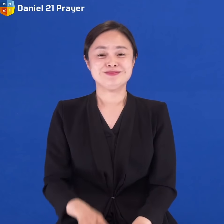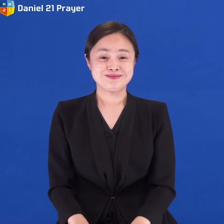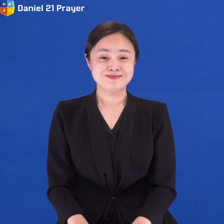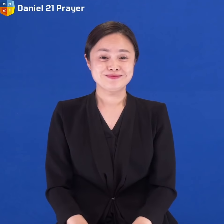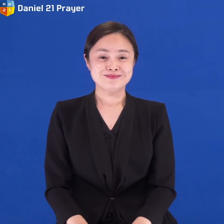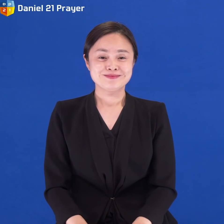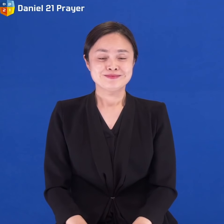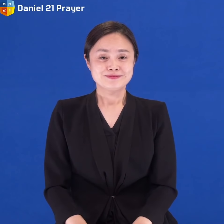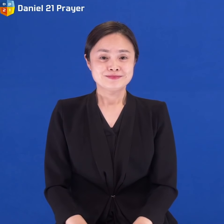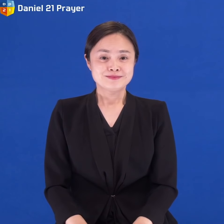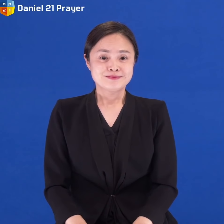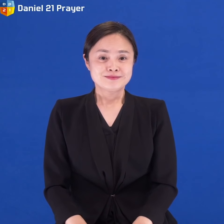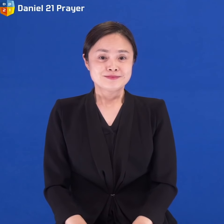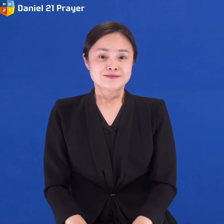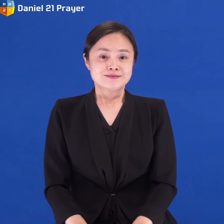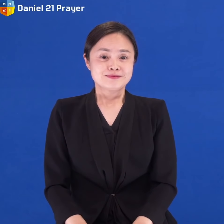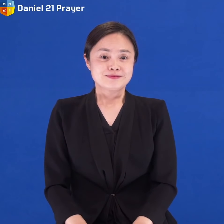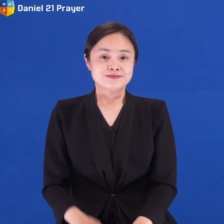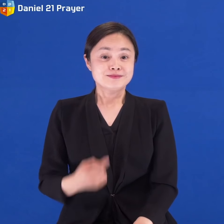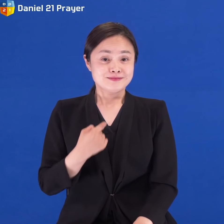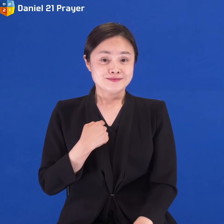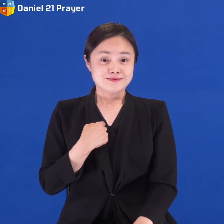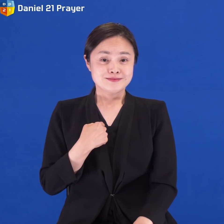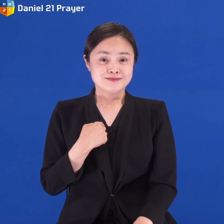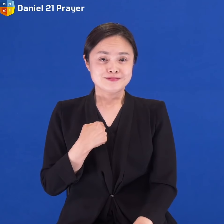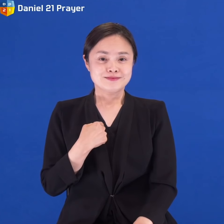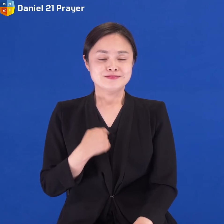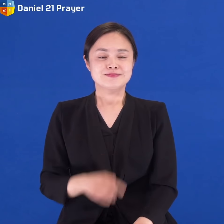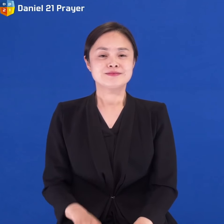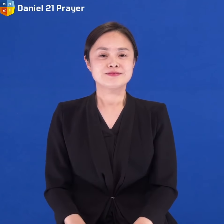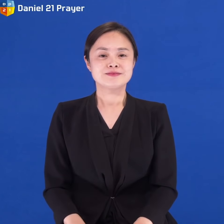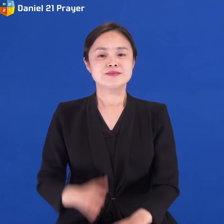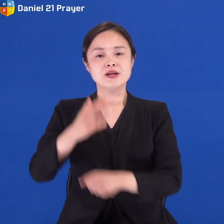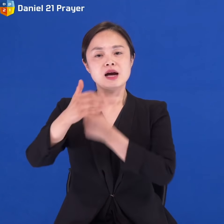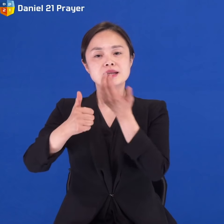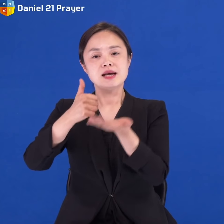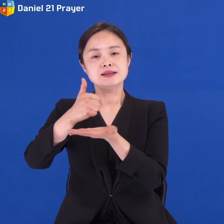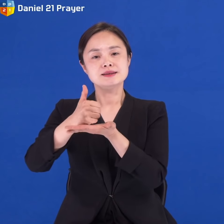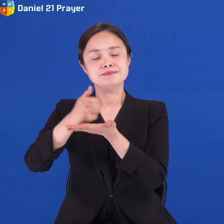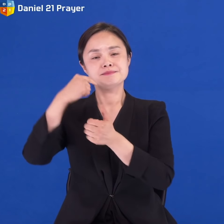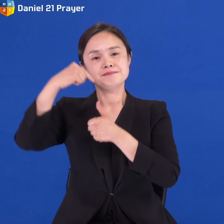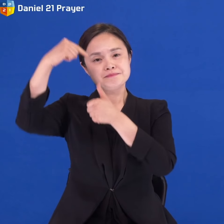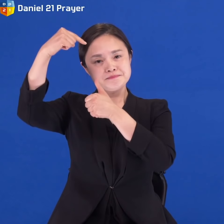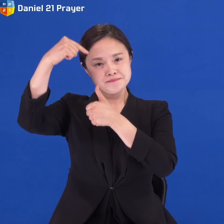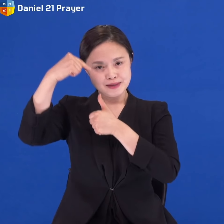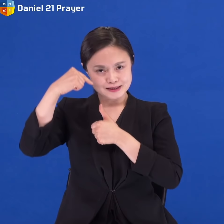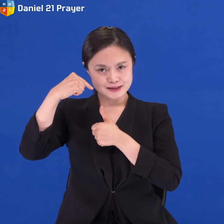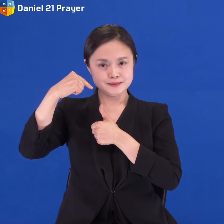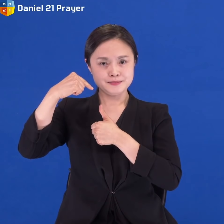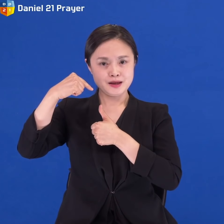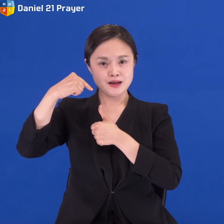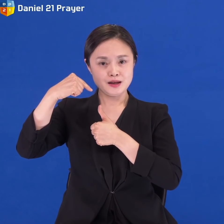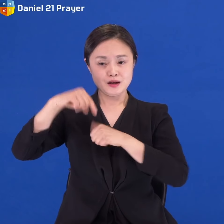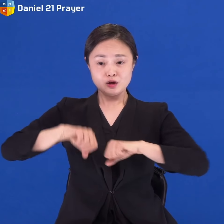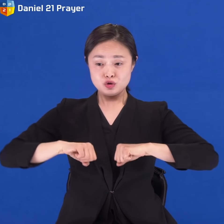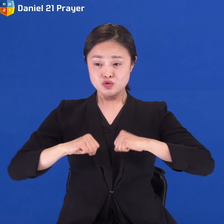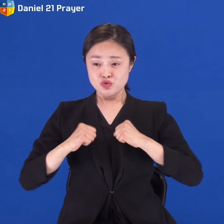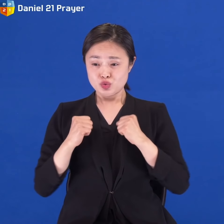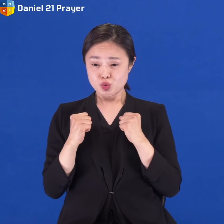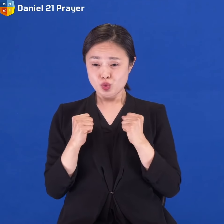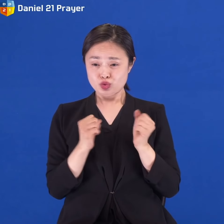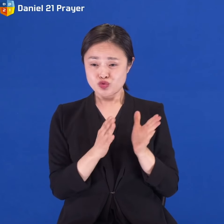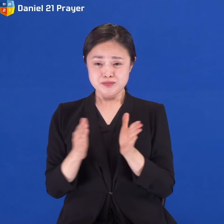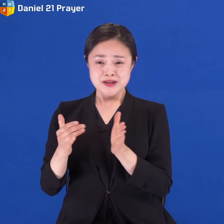순종할 상황도 순종할 기질도 순종할 준비도 안 된 제가 열심히 교회를